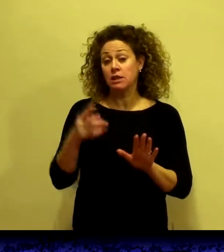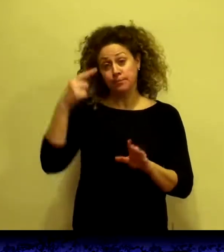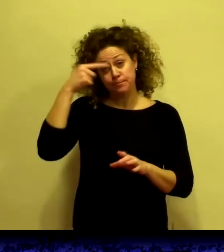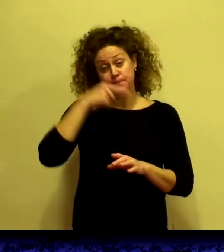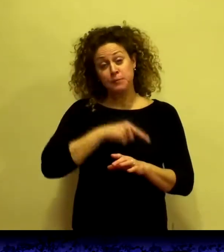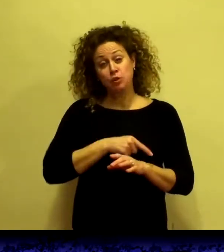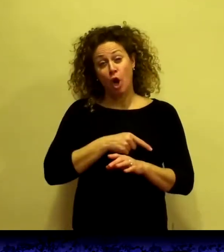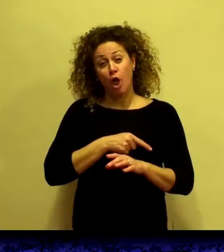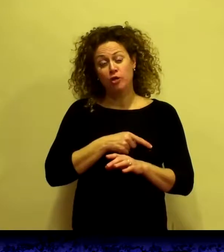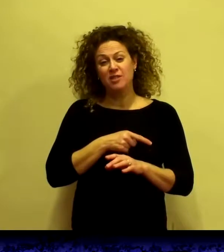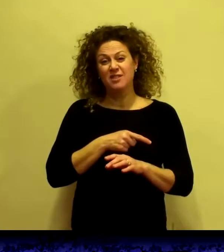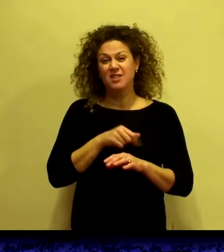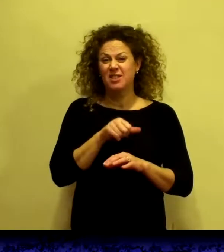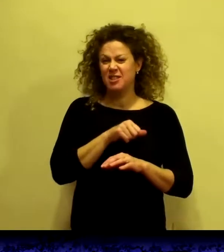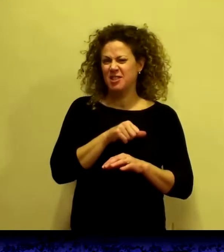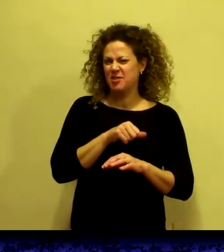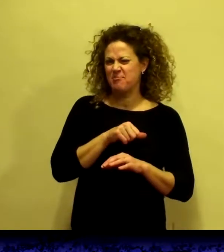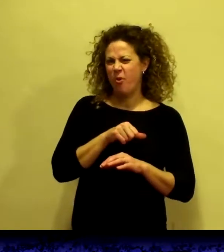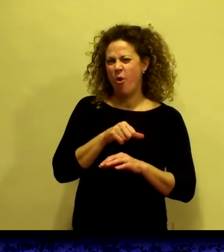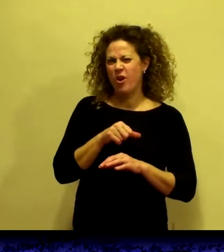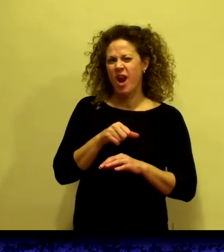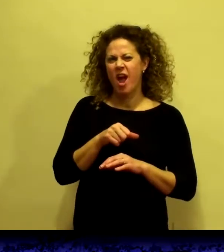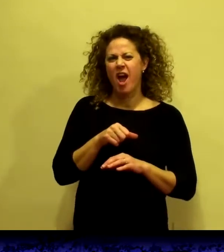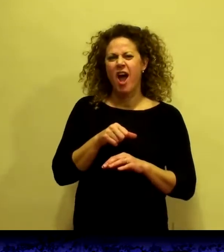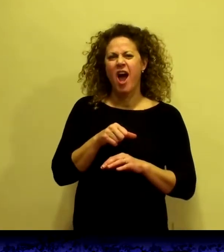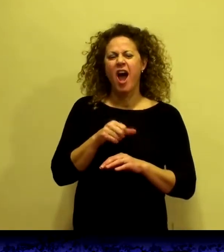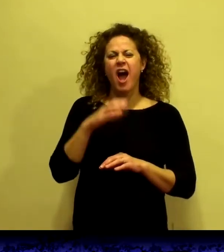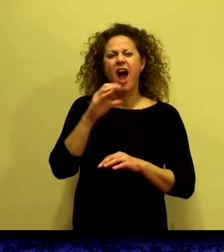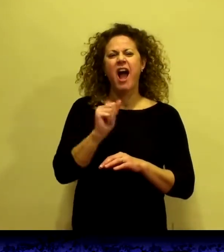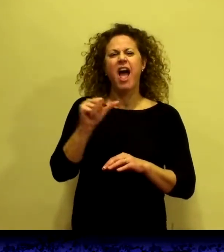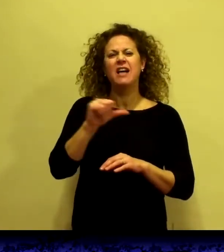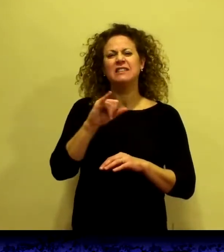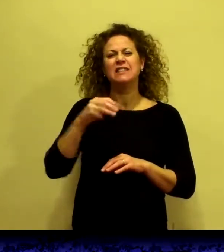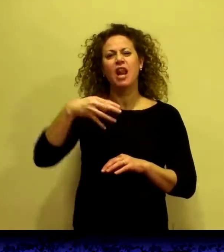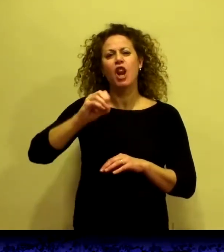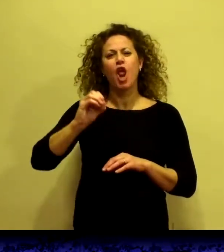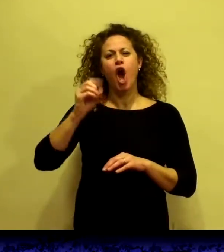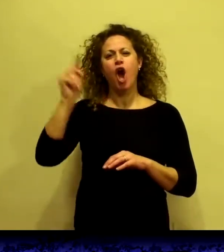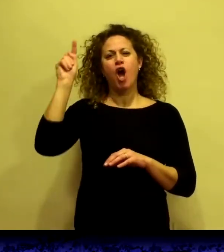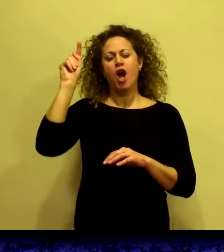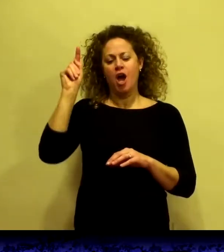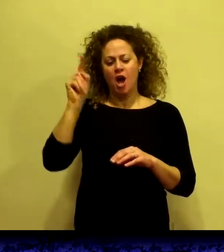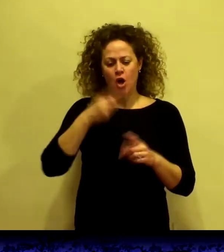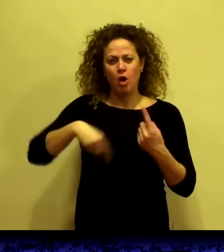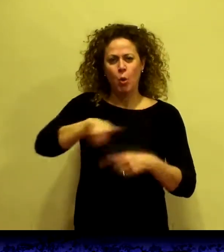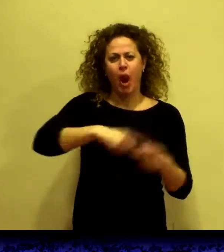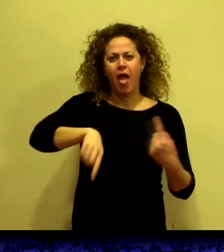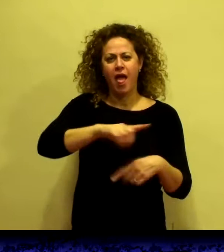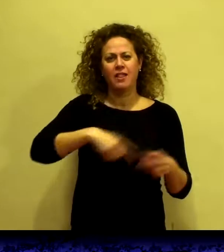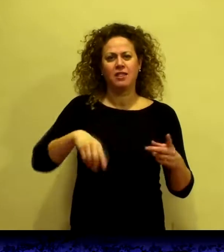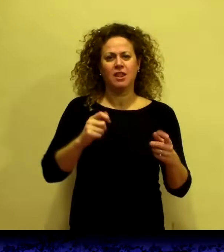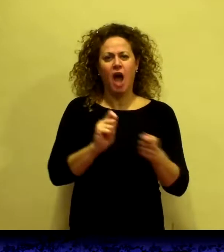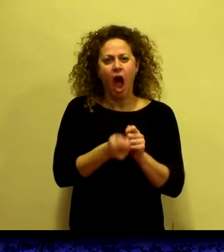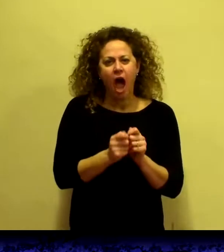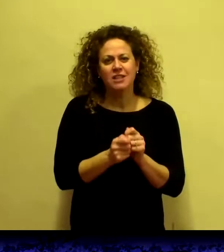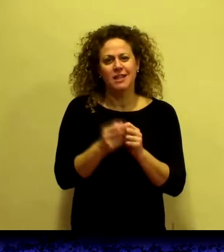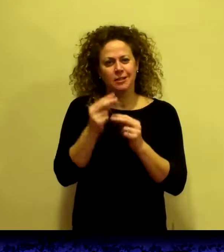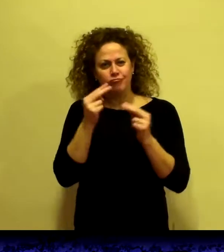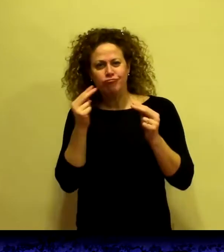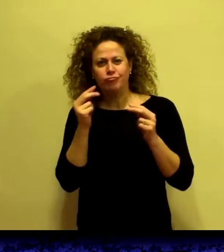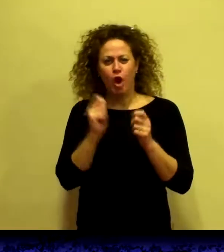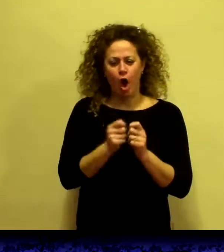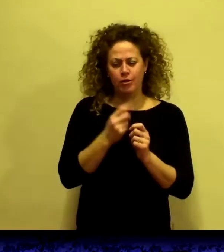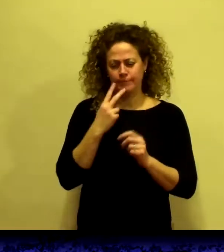psicologia del casino, capisci? Ma tu sei fissa. Capisci chi hai a fianco e conti le